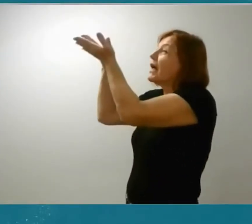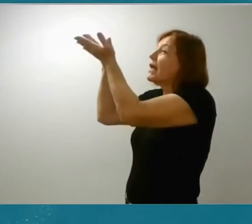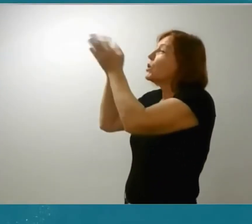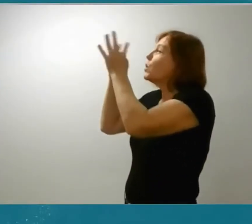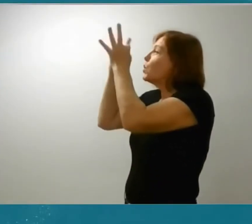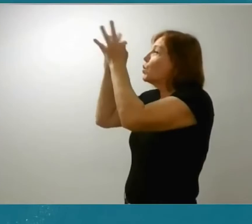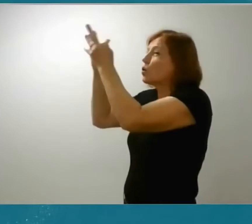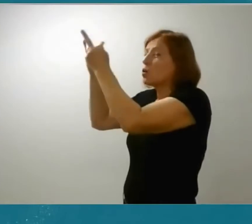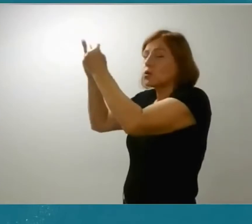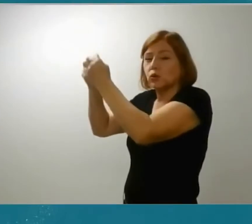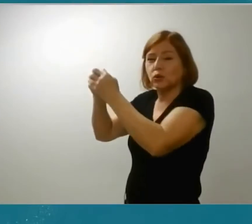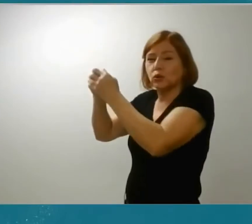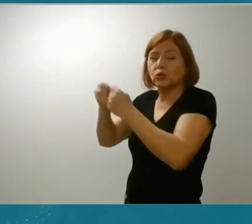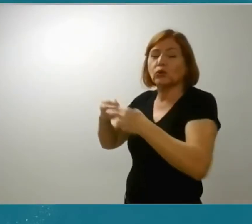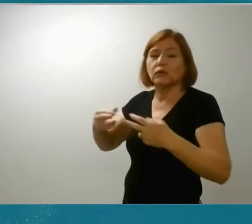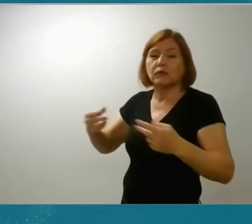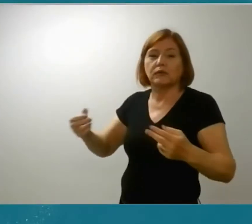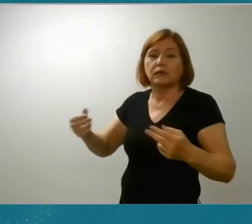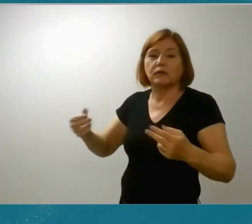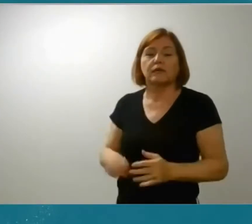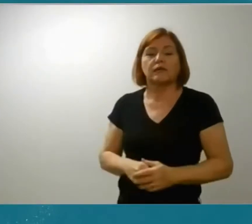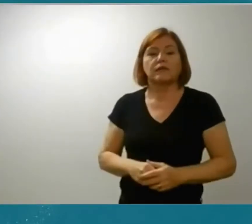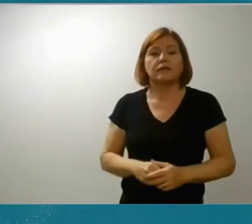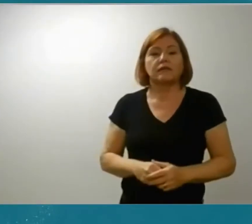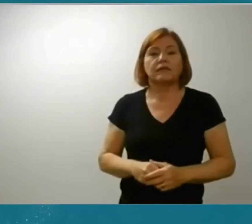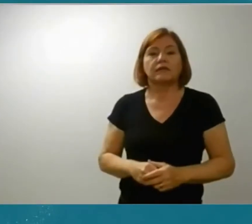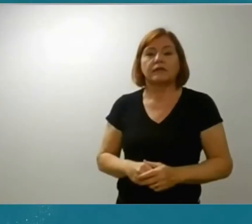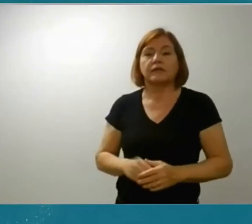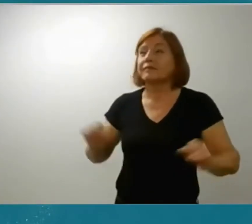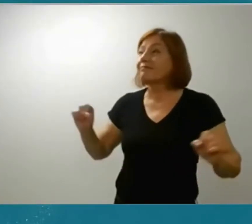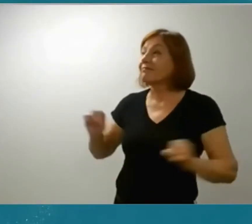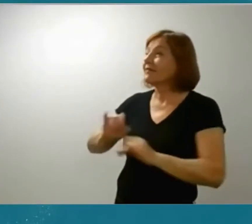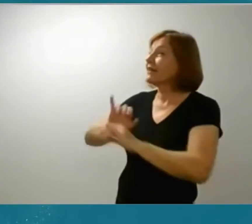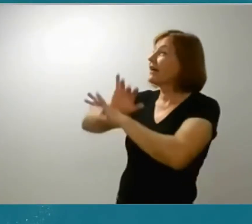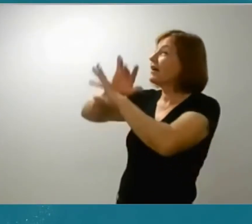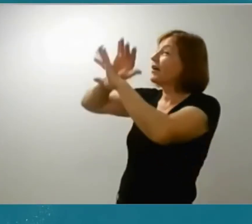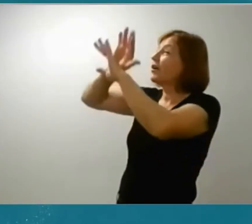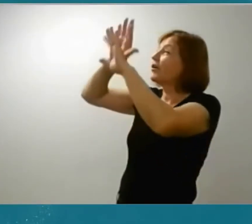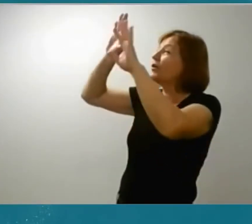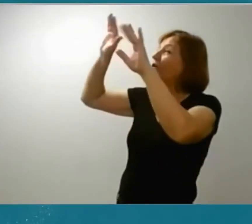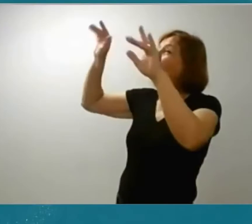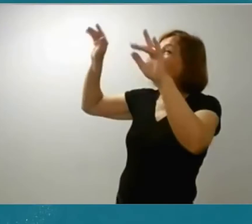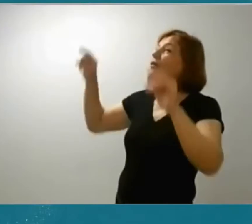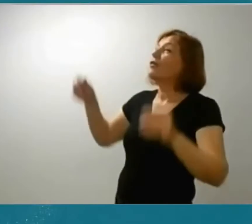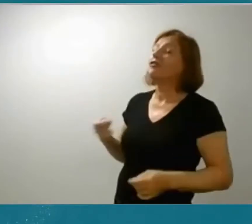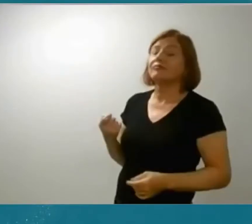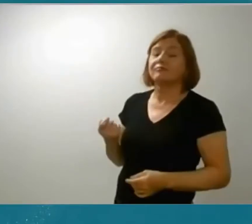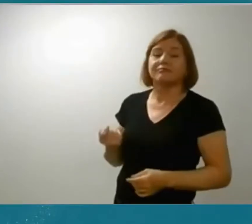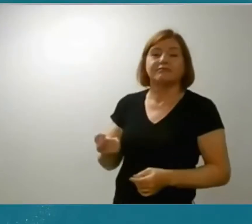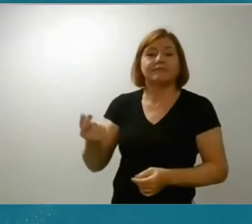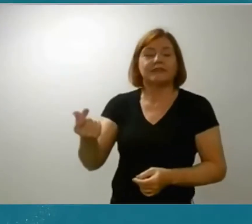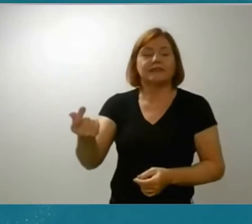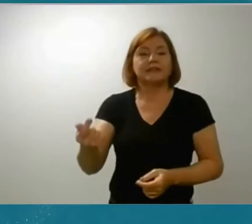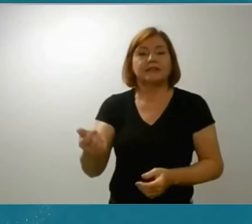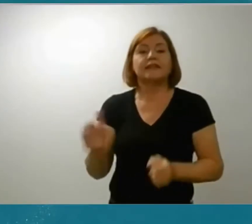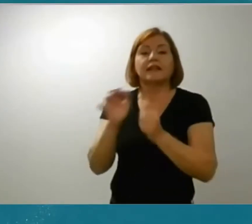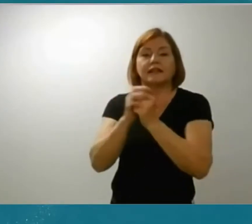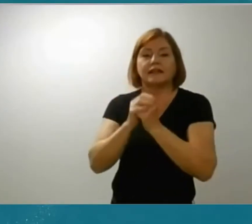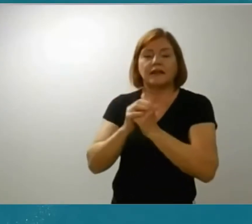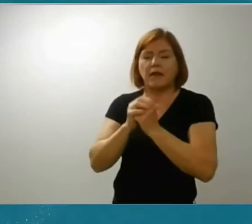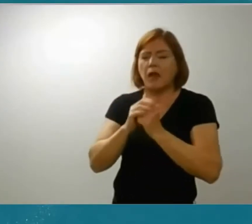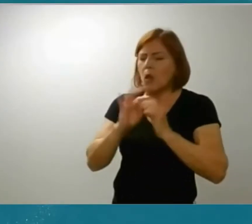nesse Filho, irmãos, está a vida eterna. Esse é o único caminho, único acesso para